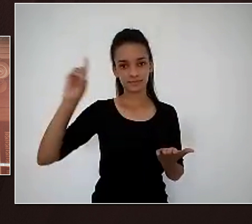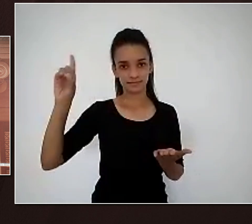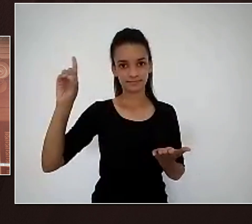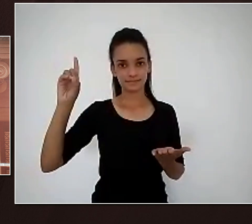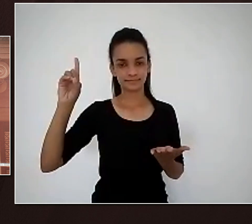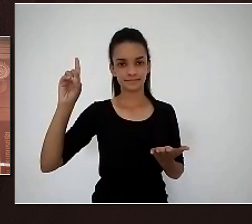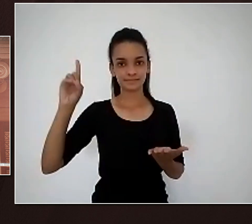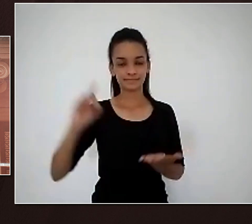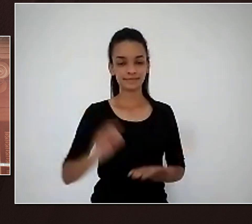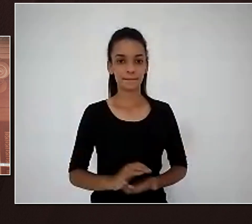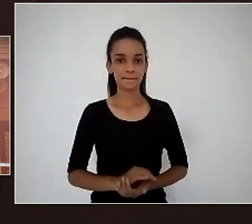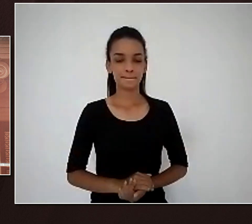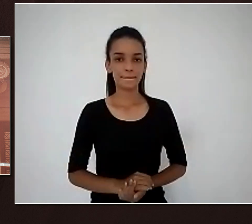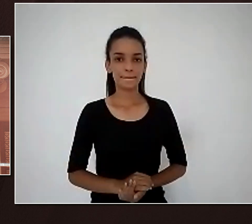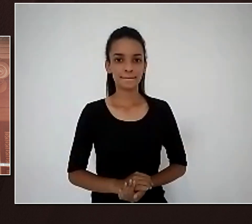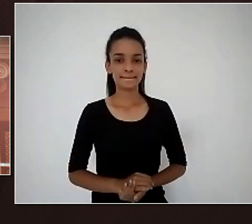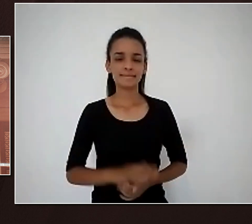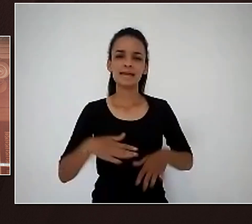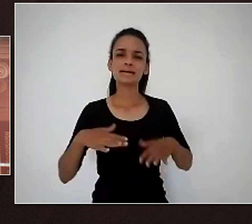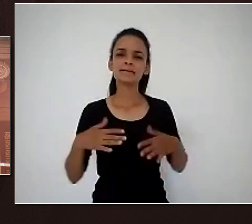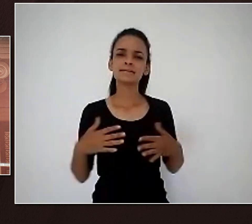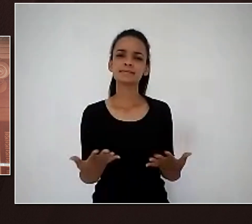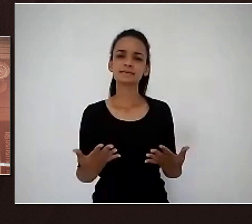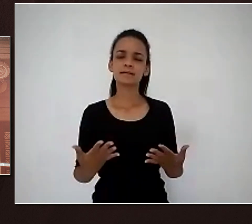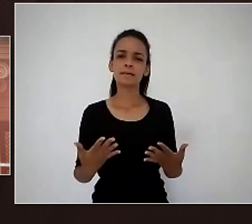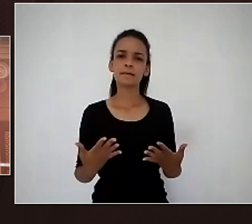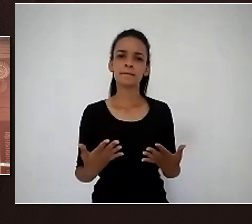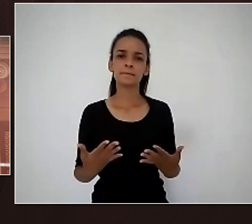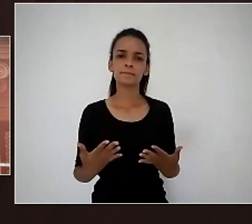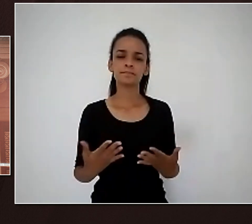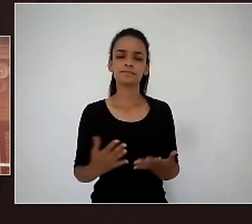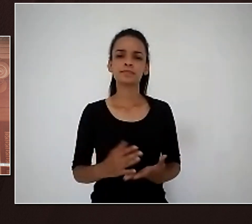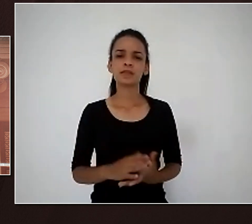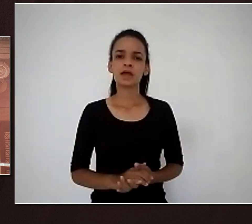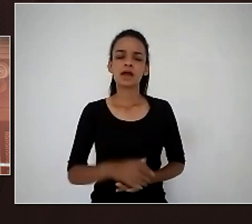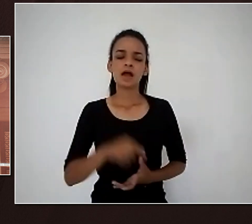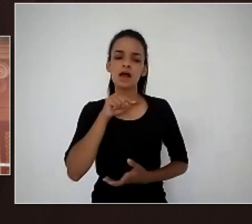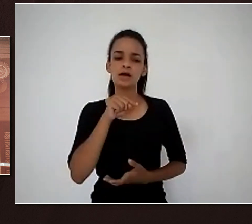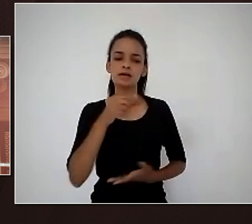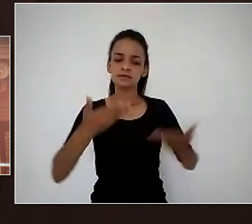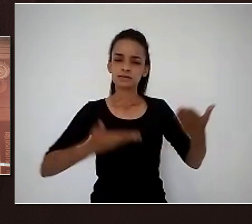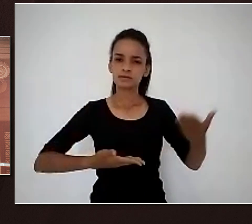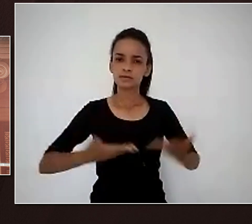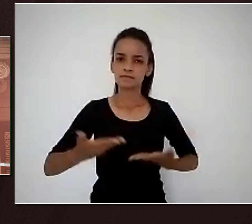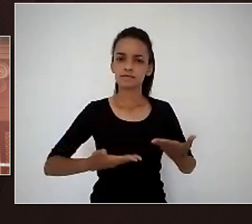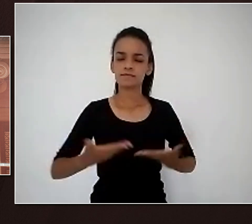o presbiterato é de certa forma oficial, tá?